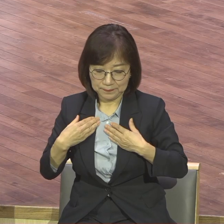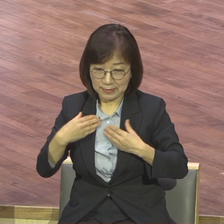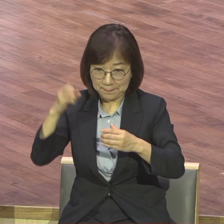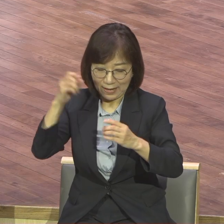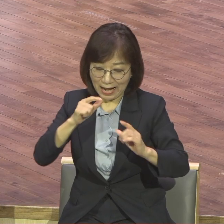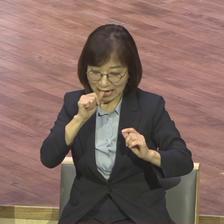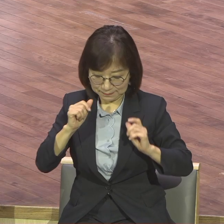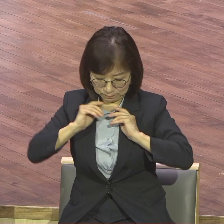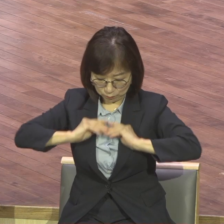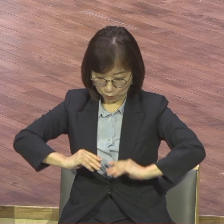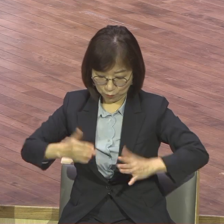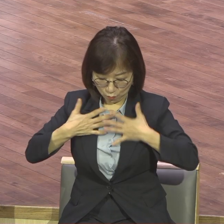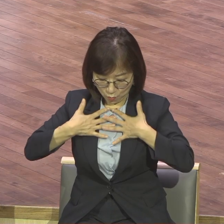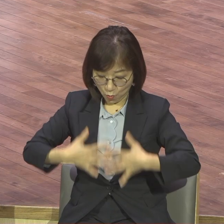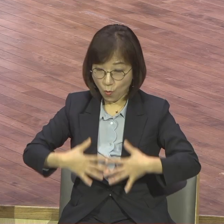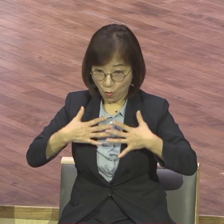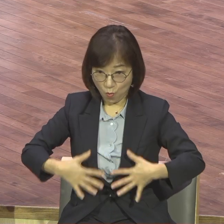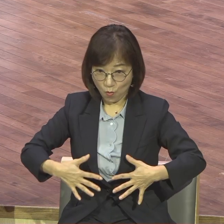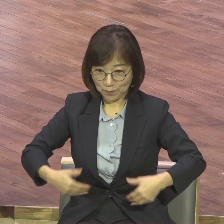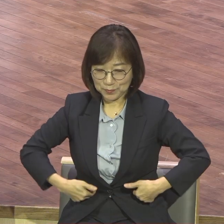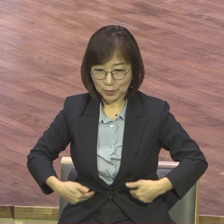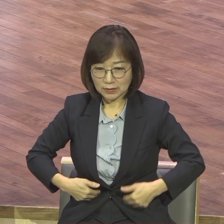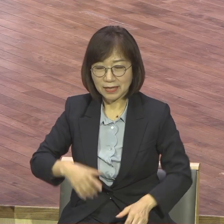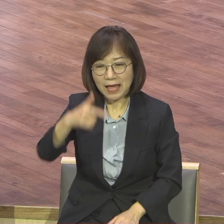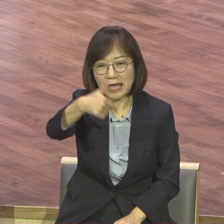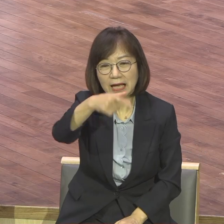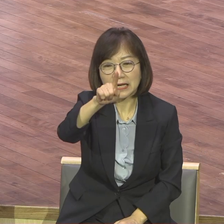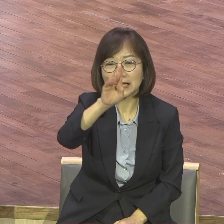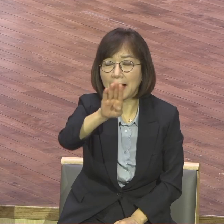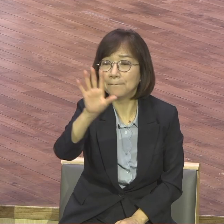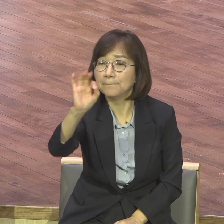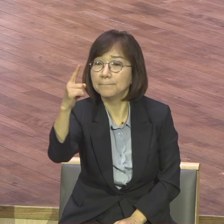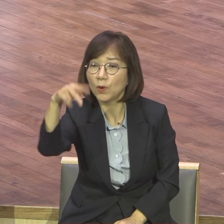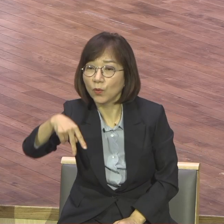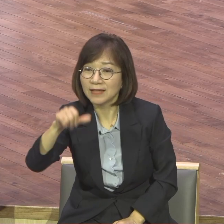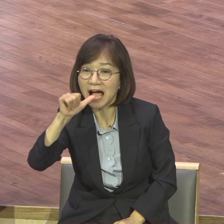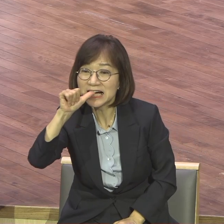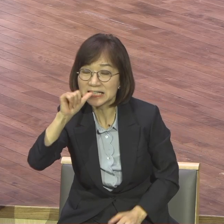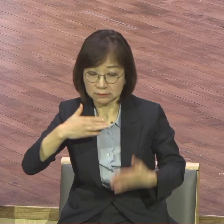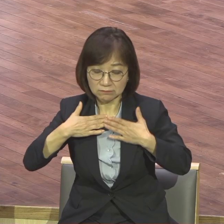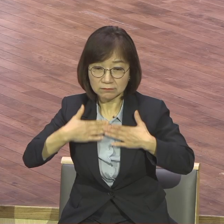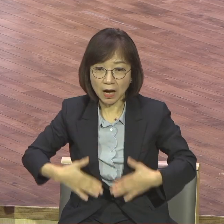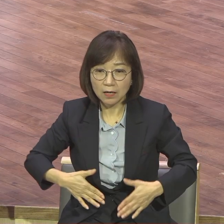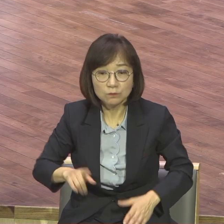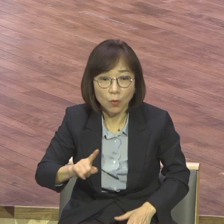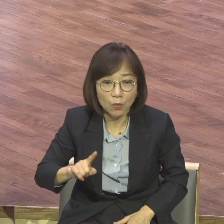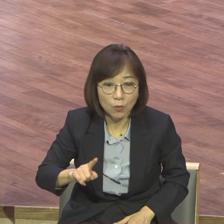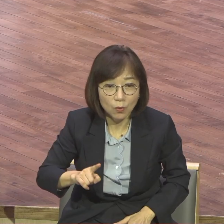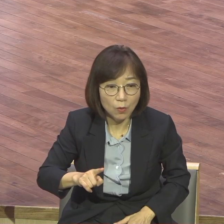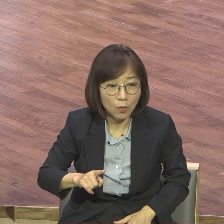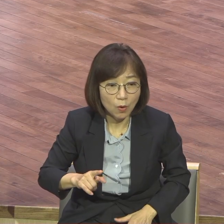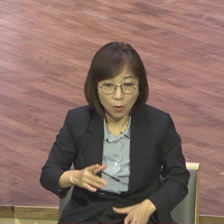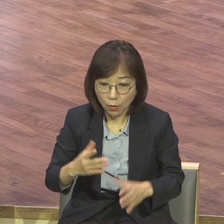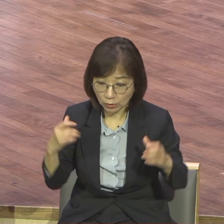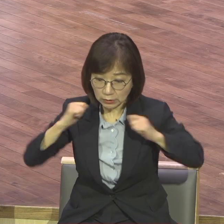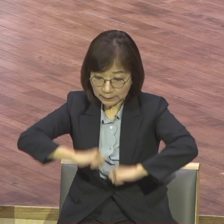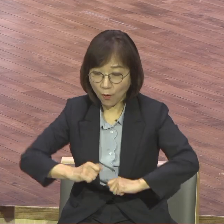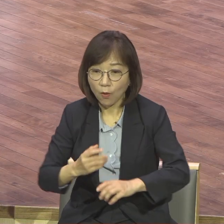했어요. 갑옷이란 건 무슨 표현합니까? 갑옷. 갑옷은 어떤 상황 속에 갑옷을